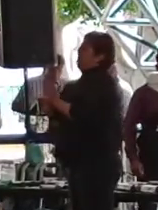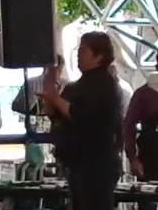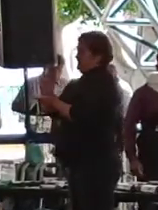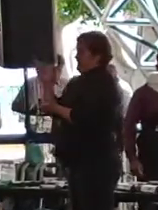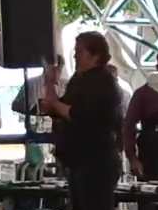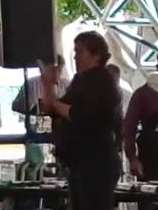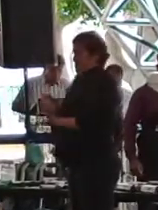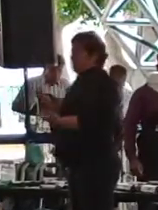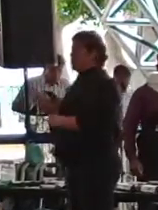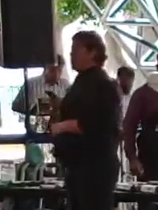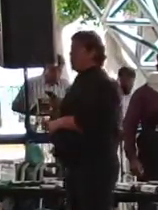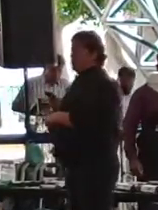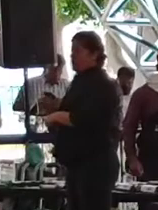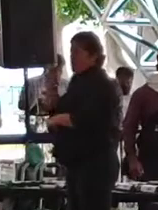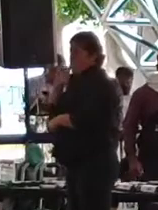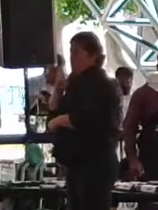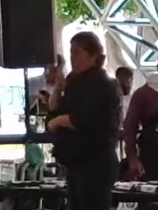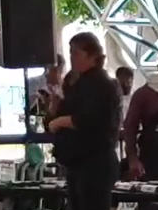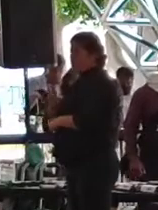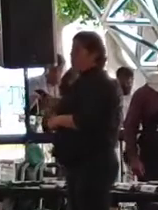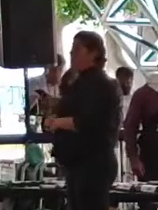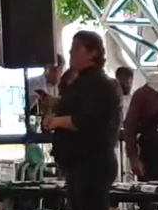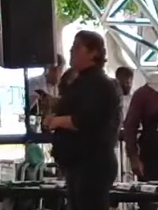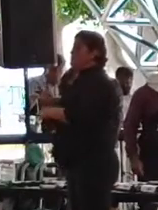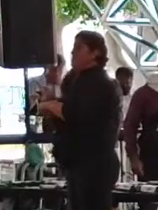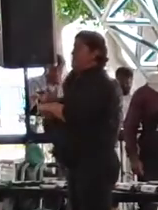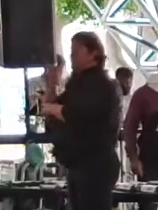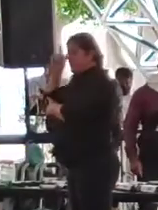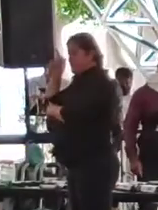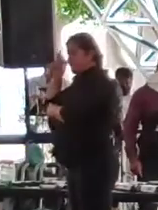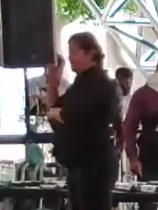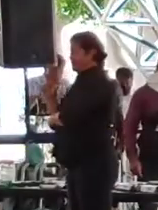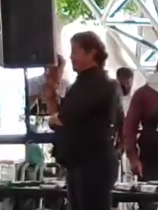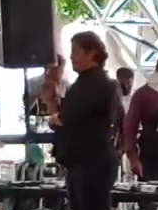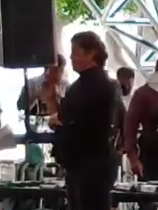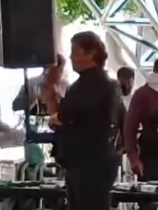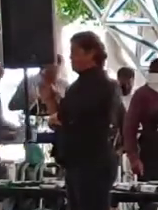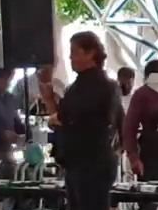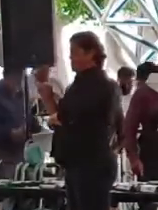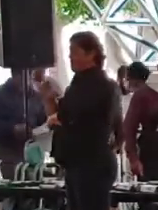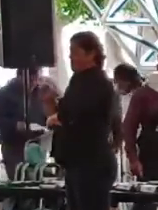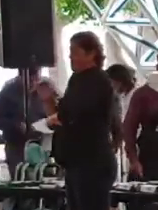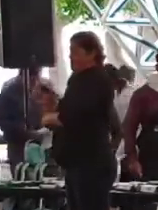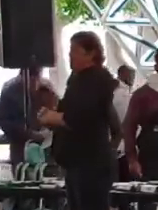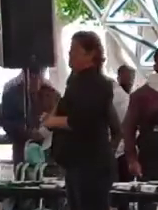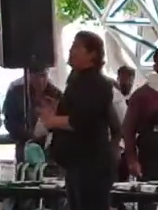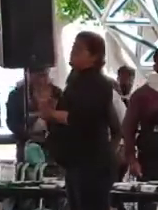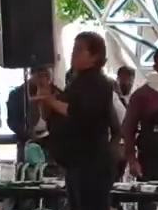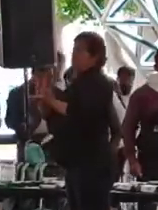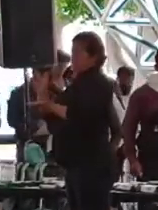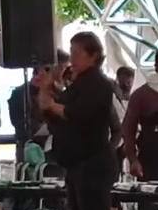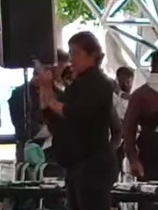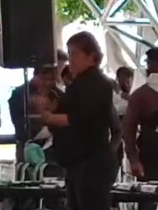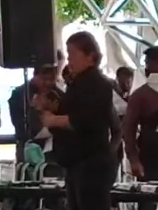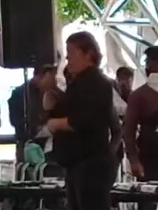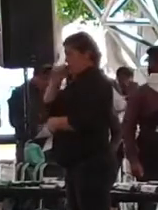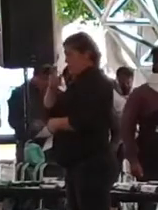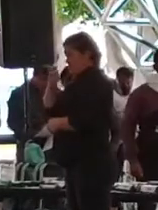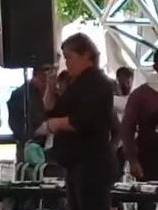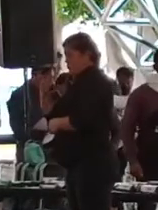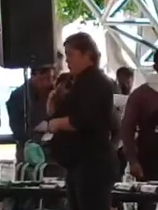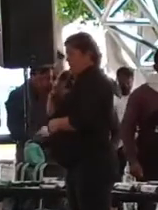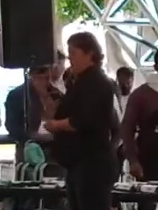gobernadora, la licenciada Lorena Cuellar Cisneros. Muchísimas gracias por estar el día de hoy con todos nosotros y por esa dirección que